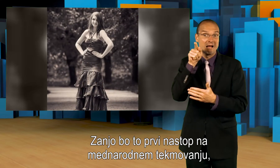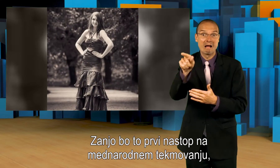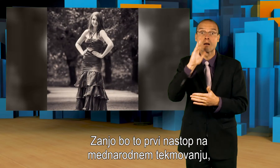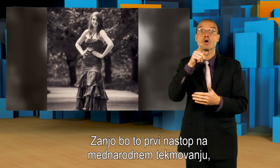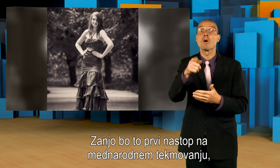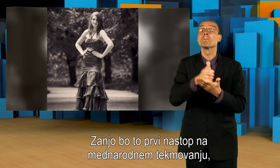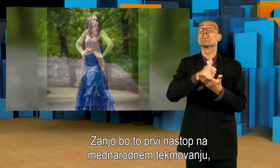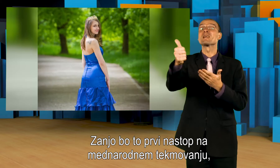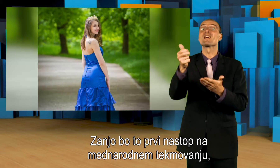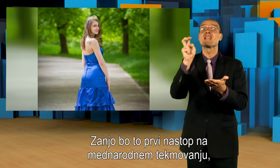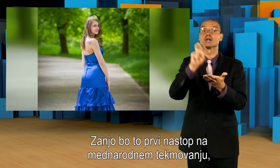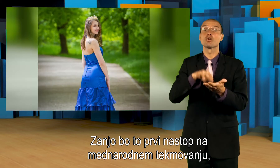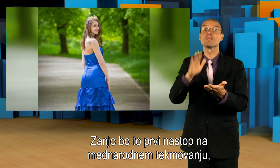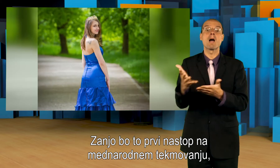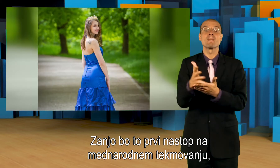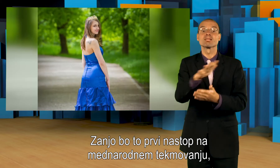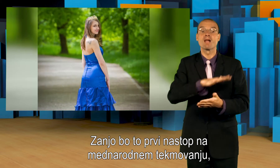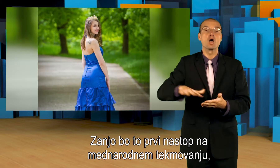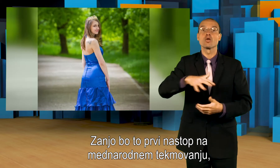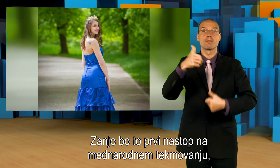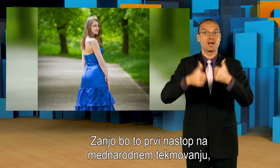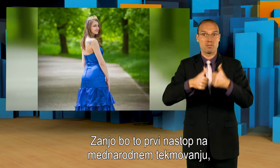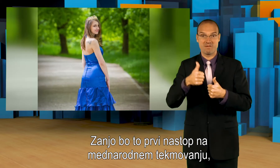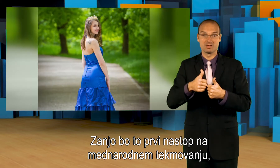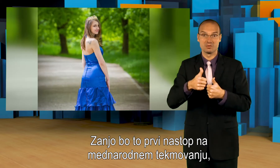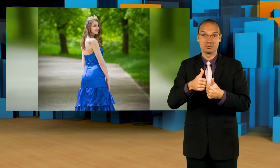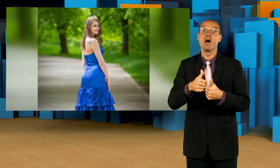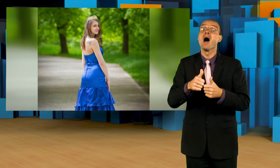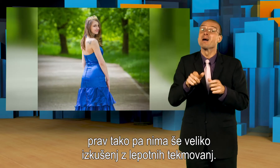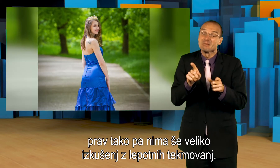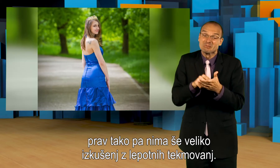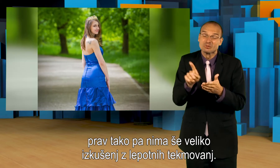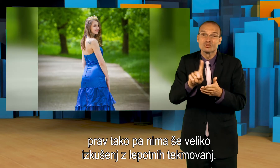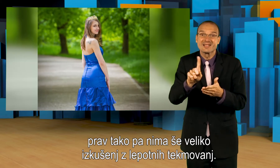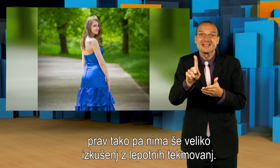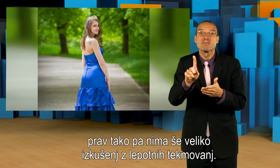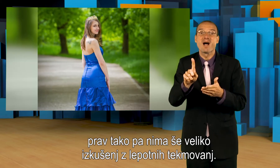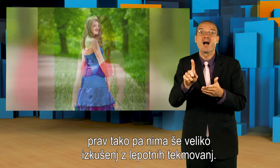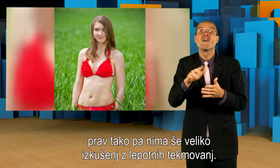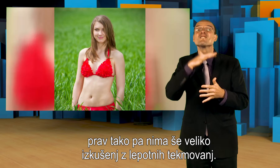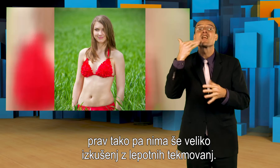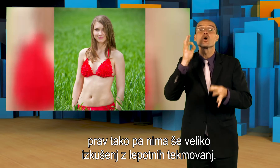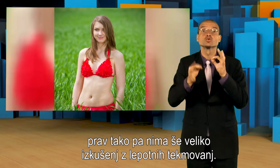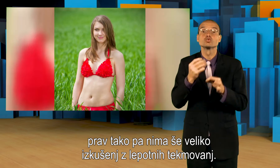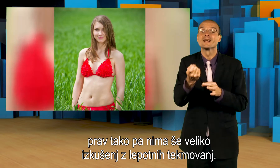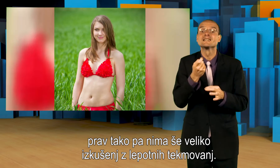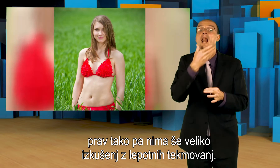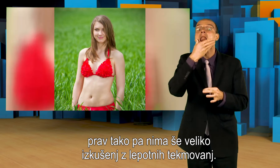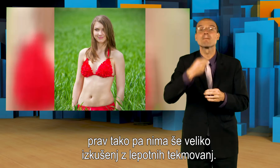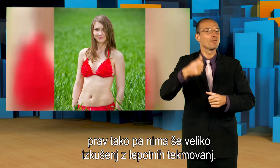Zanjo bo to prvi nastop na mednarodnem tekmovanju, prav tako pa še nima veliko izkušenj z lepotnih tekmovanj.